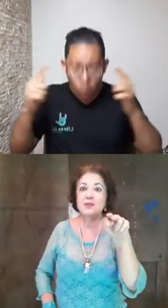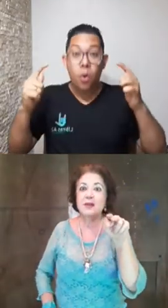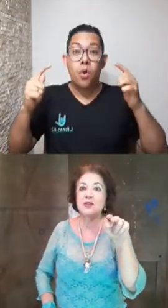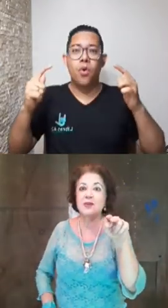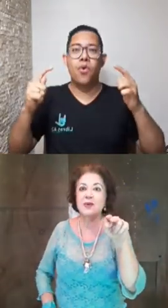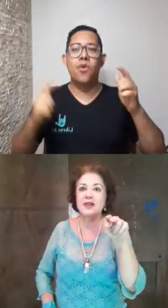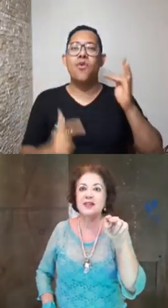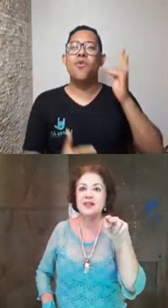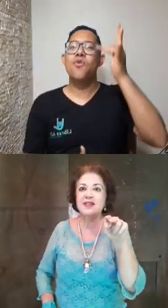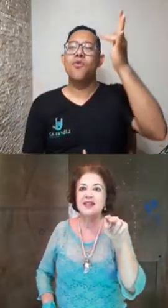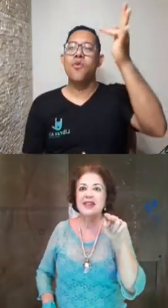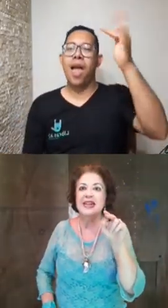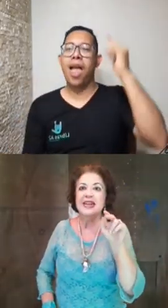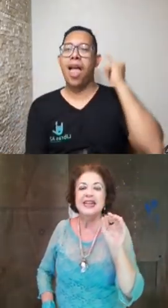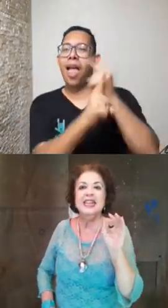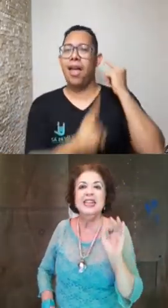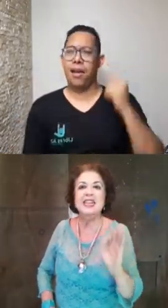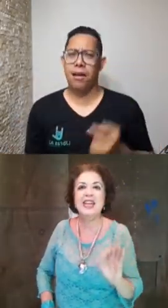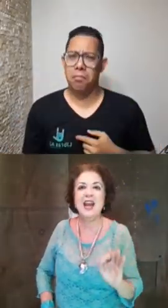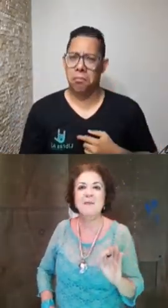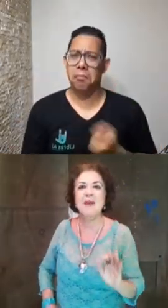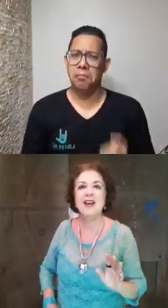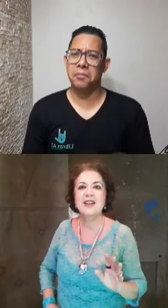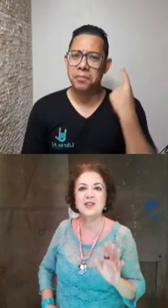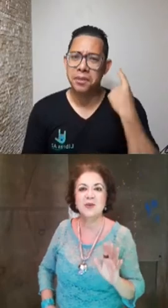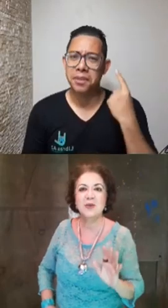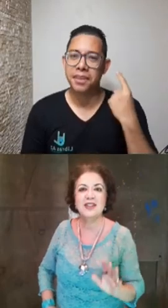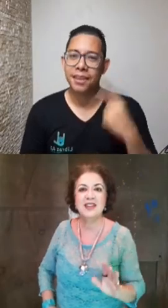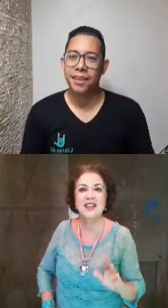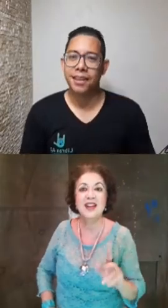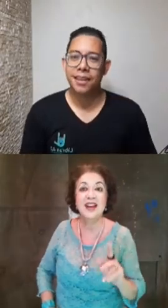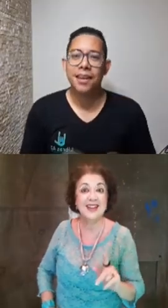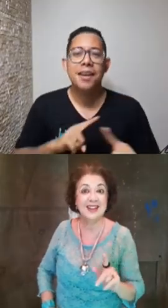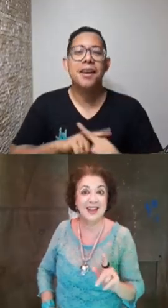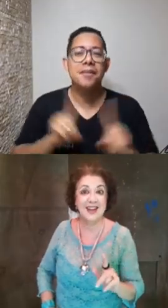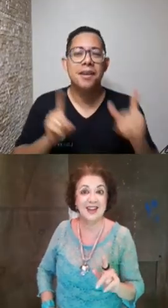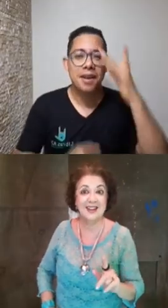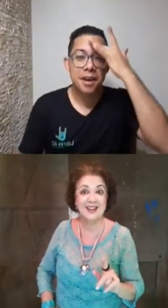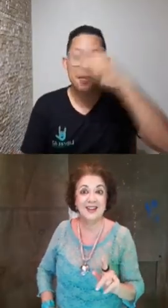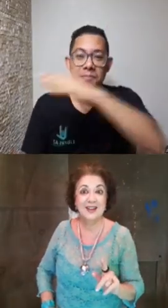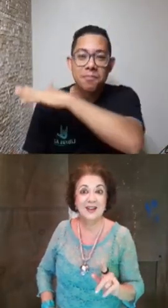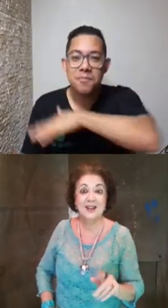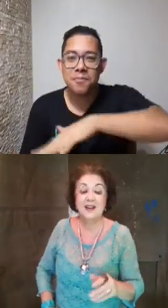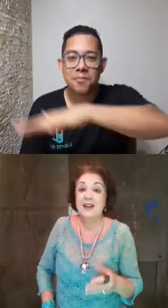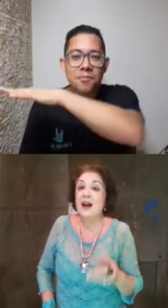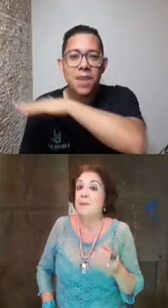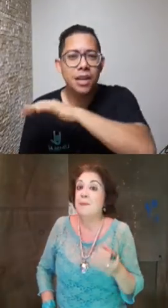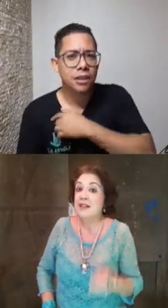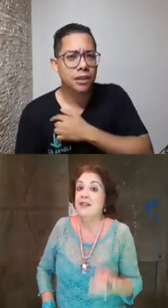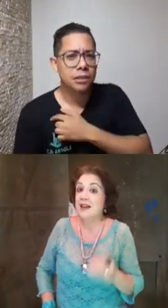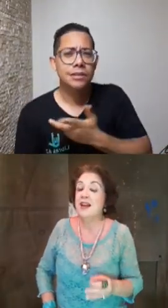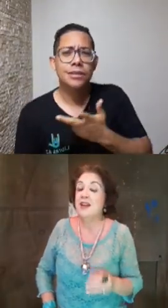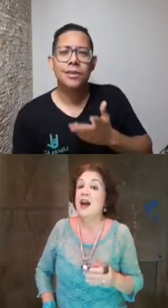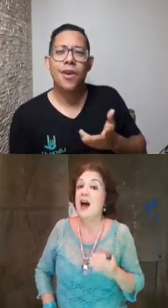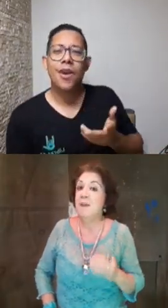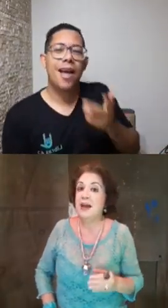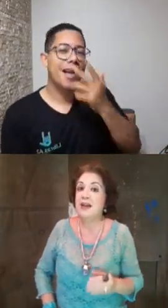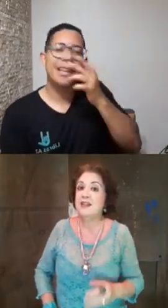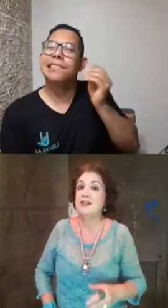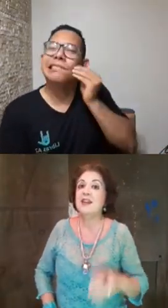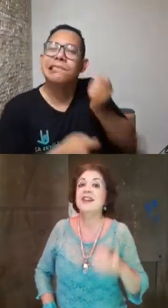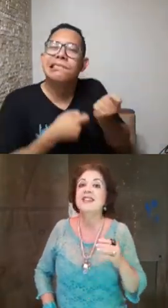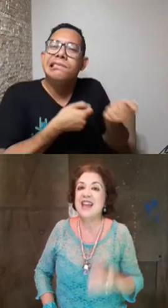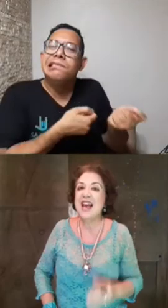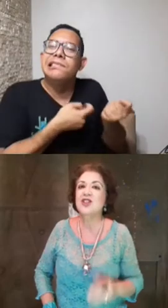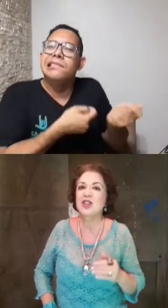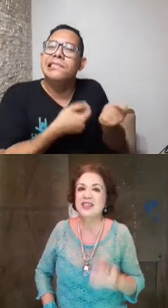das pessoas e ninguém mais conseguia enganá-la, apesar dela ter